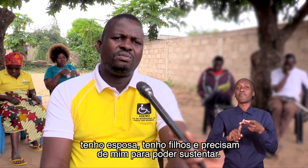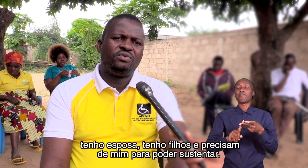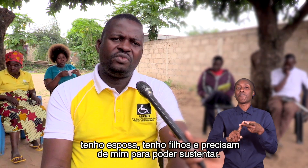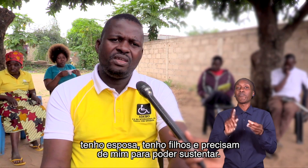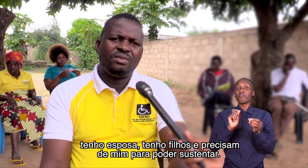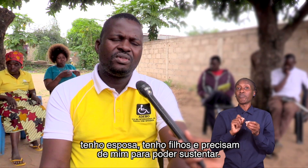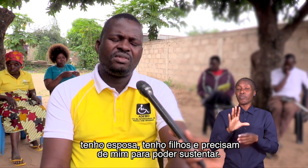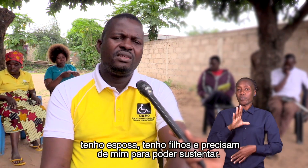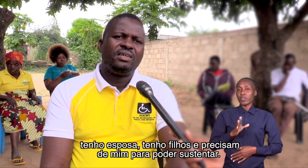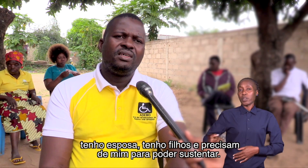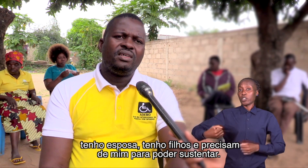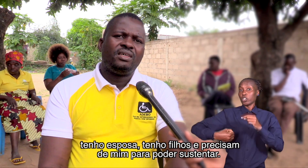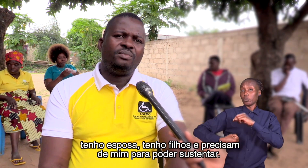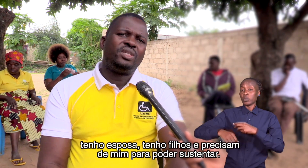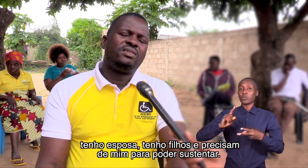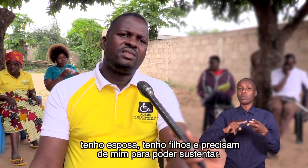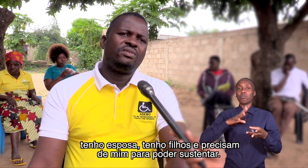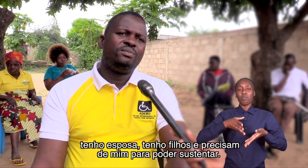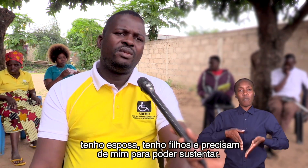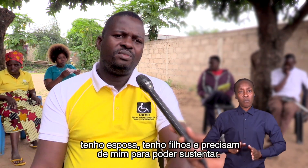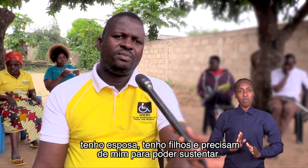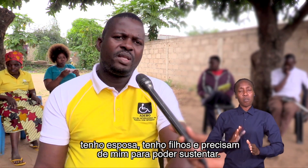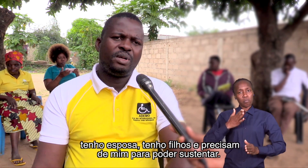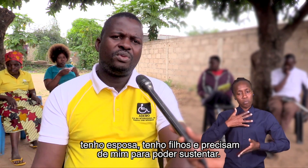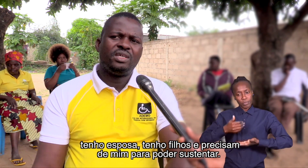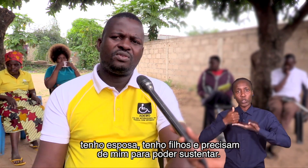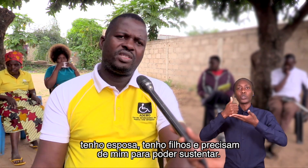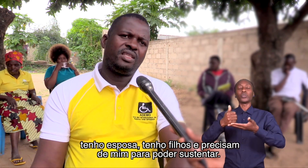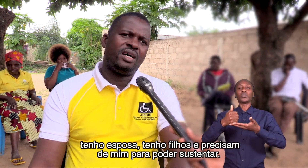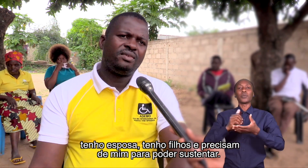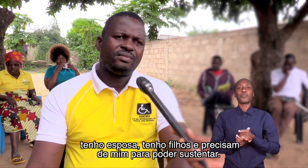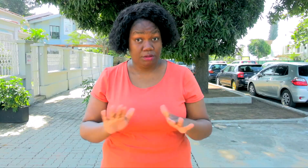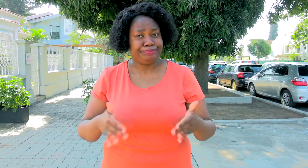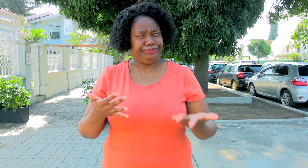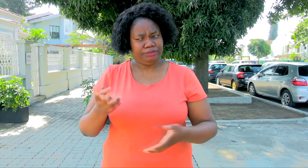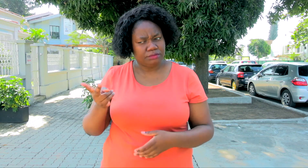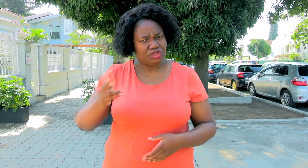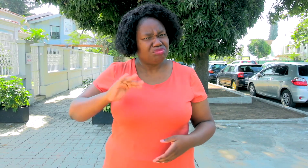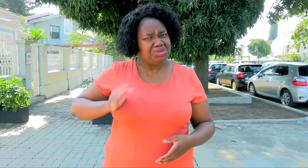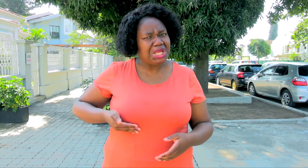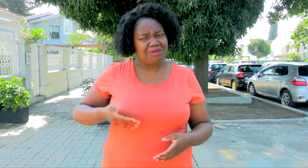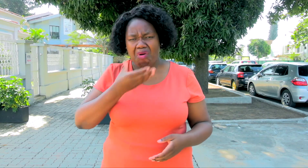tenho filhos e precisam de mim para poder sustentar.